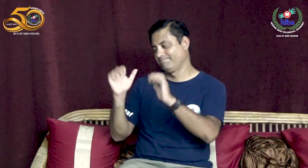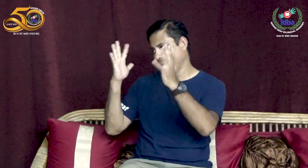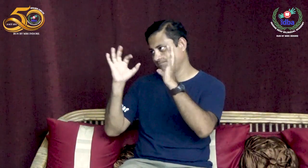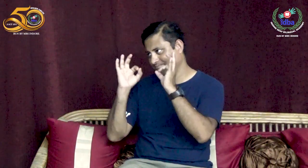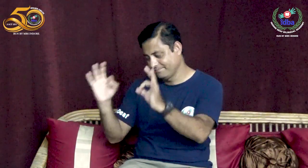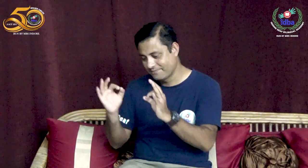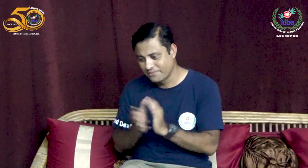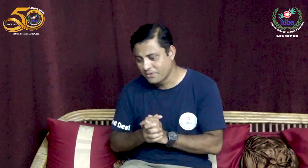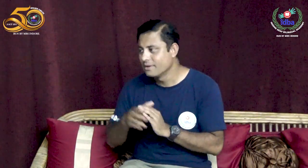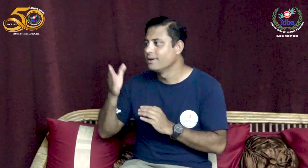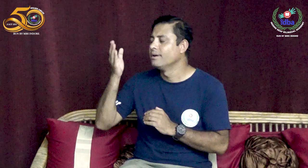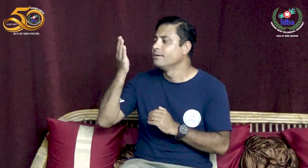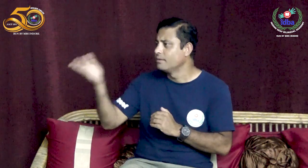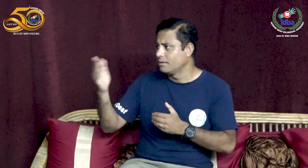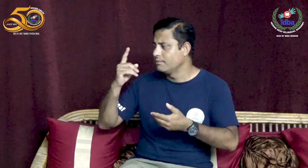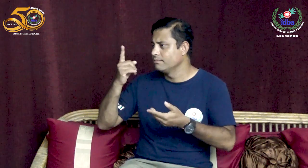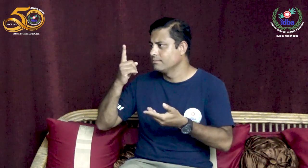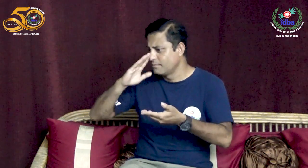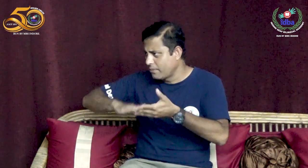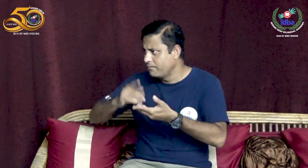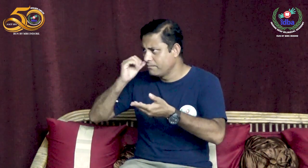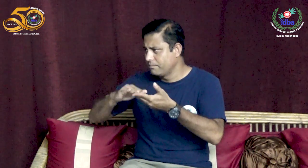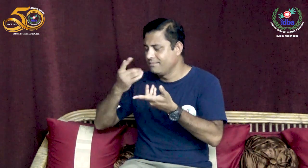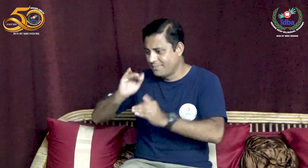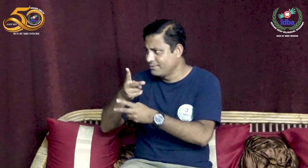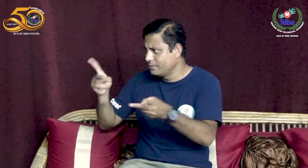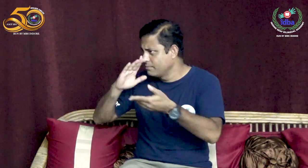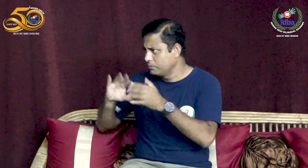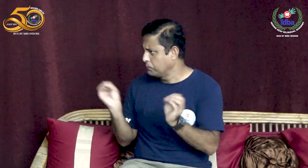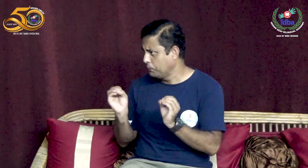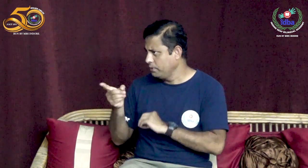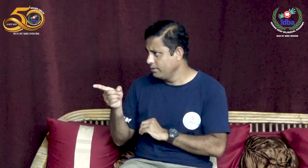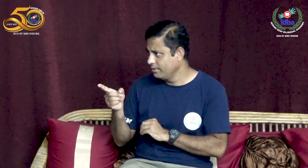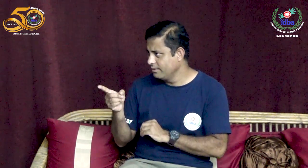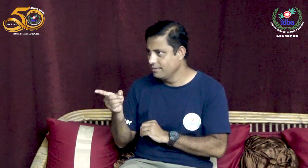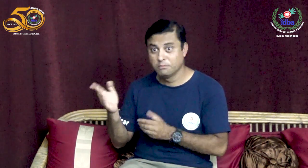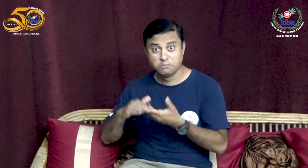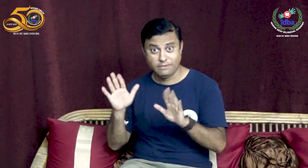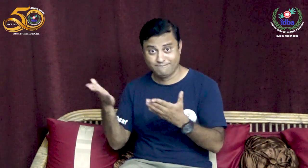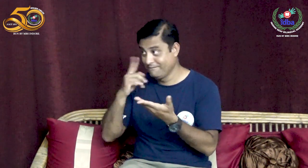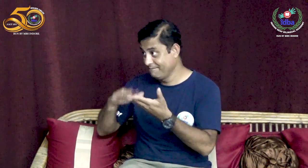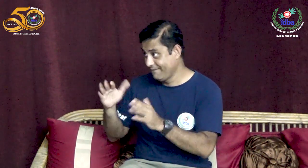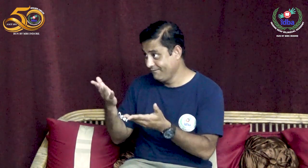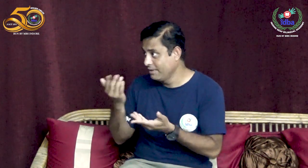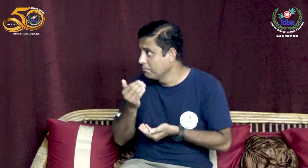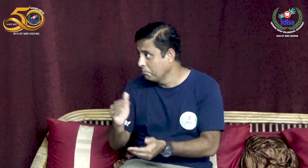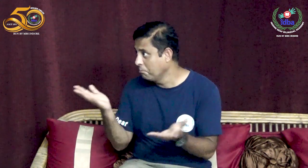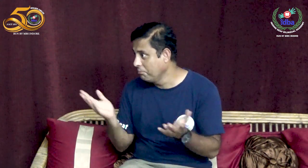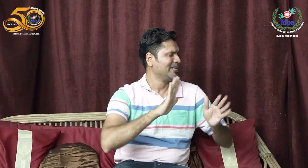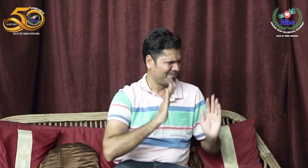मैसेज आते हैं, तो मैं देखता रहता हूँ। वाह, रियली नाइस। तो आपकी जो वाइफ है, आपके बच्चे कितने बच्चे हैं आपके? जी हाँ, आपकी शादी